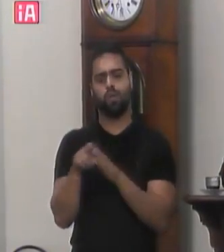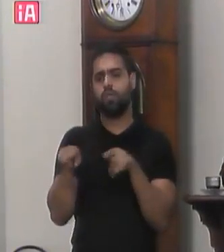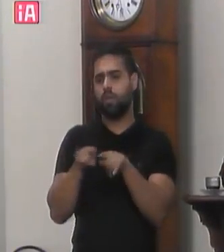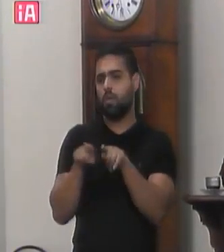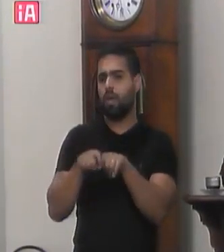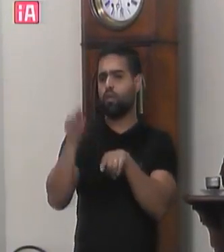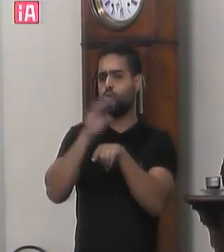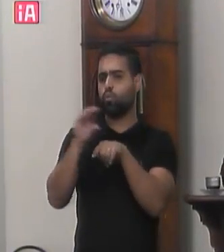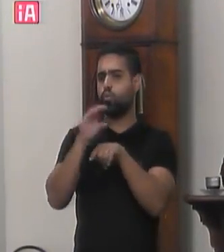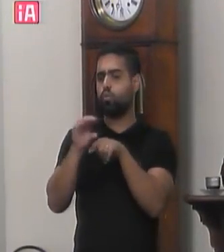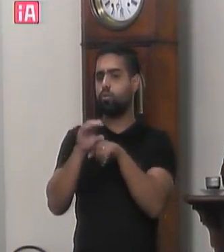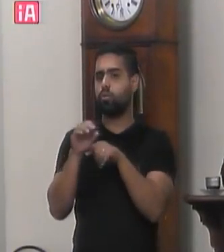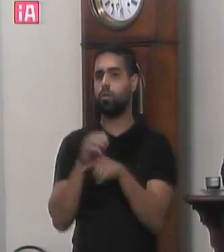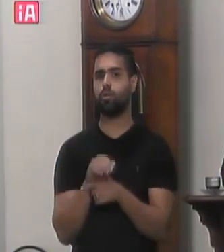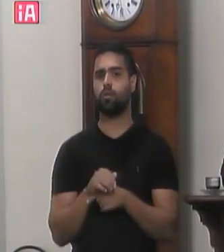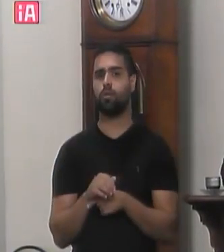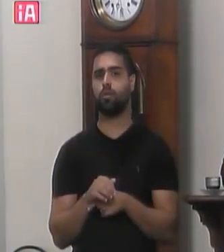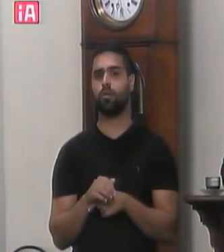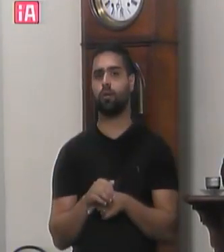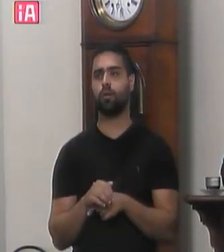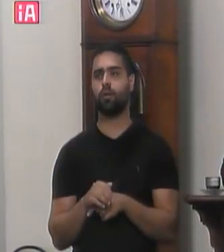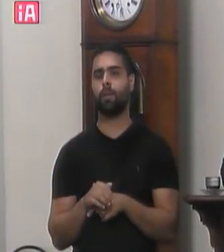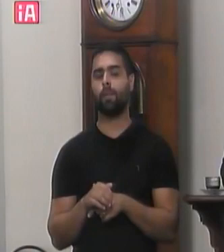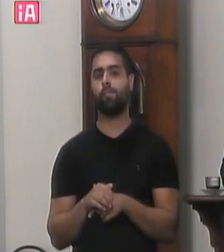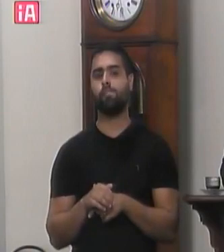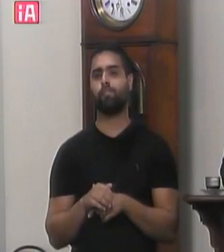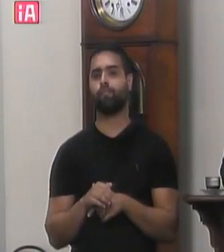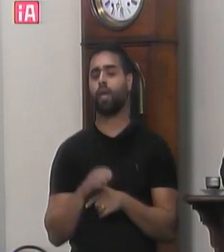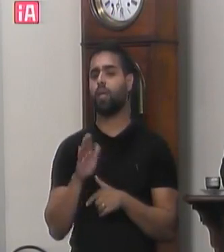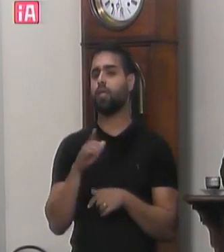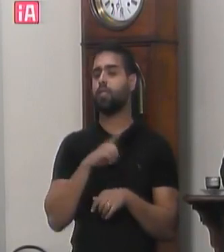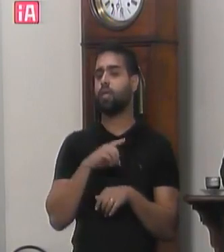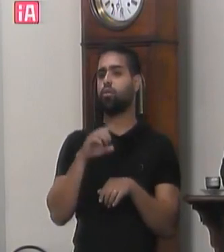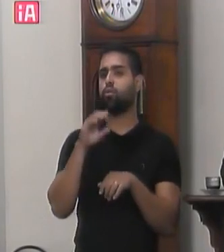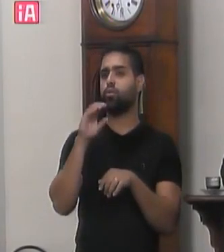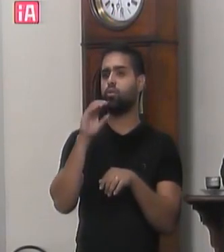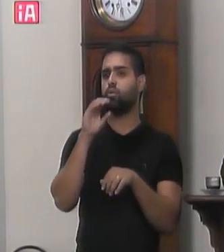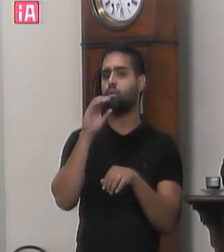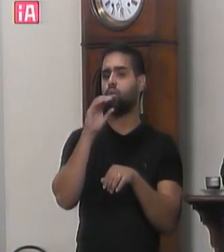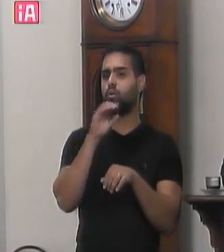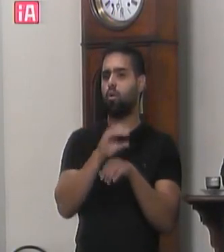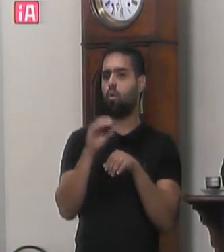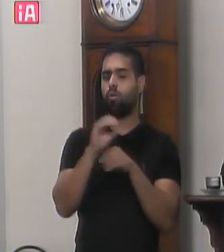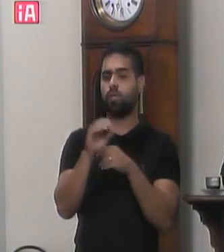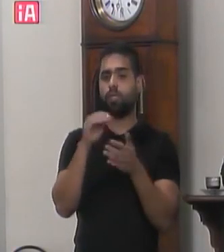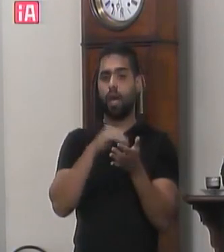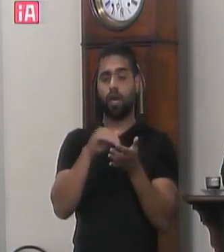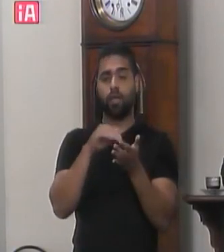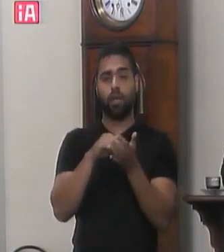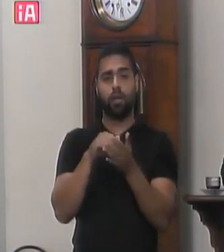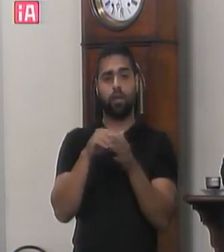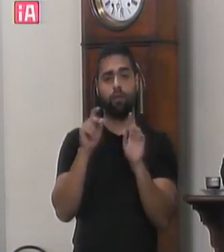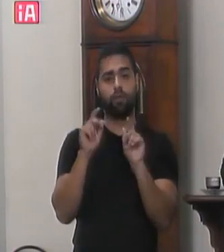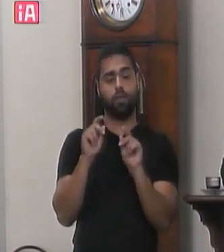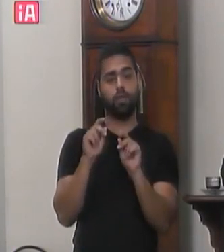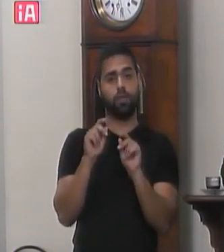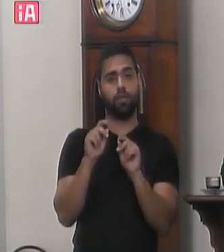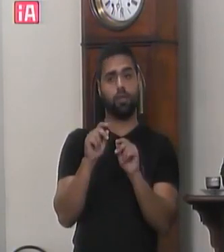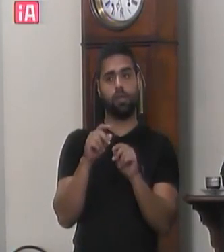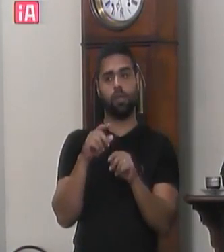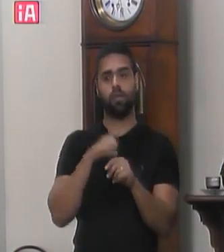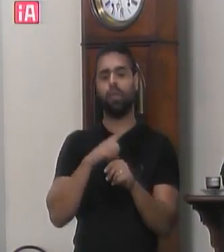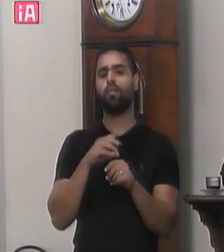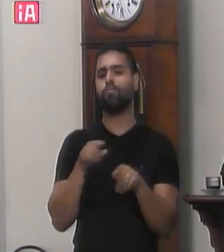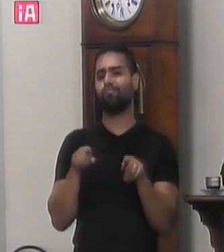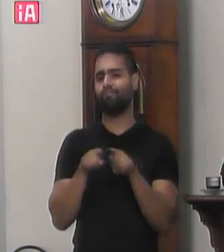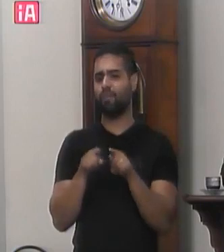concursos. Nós estamos lá com um concurso que a gente está tocando da Secretaria de Fazenda. A gente tem uma defasagem muito